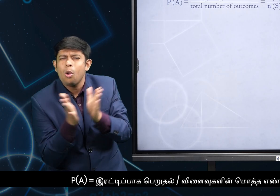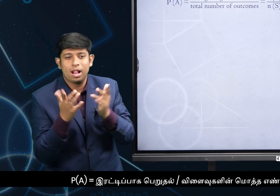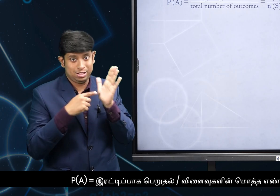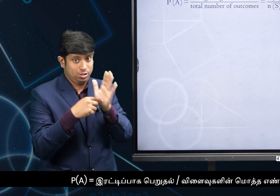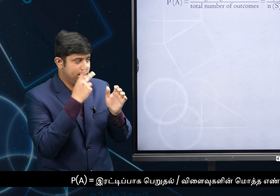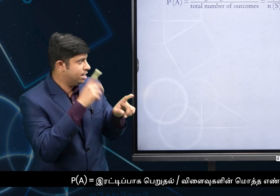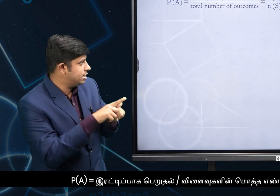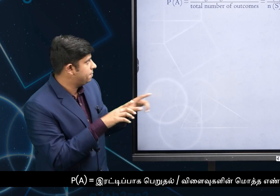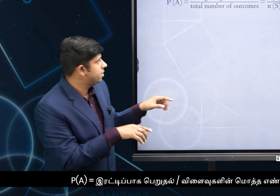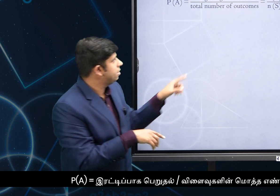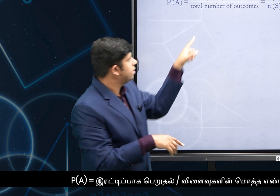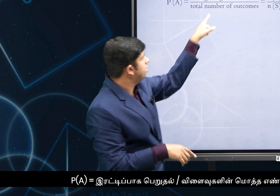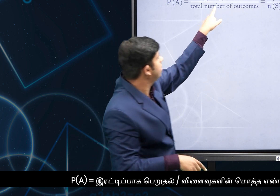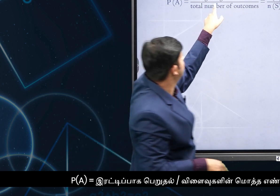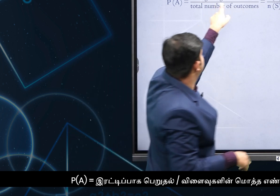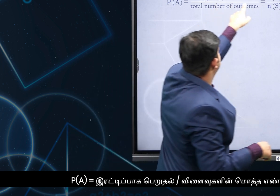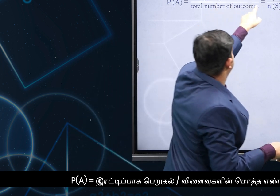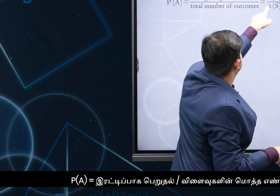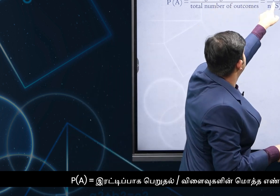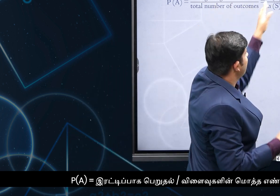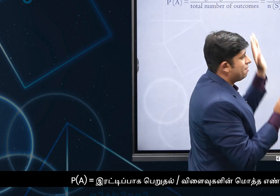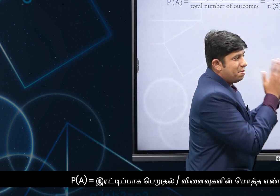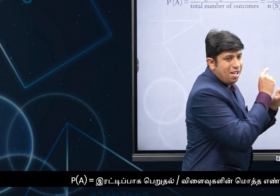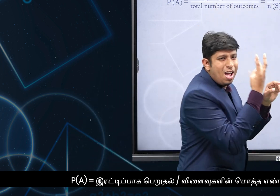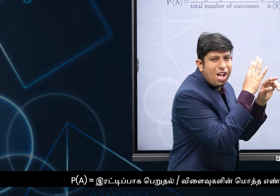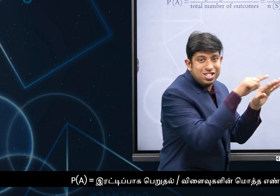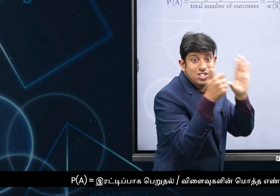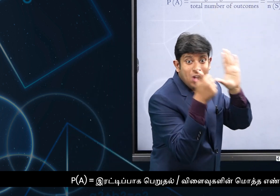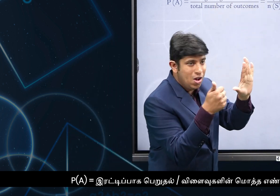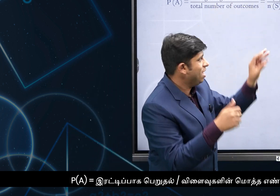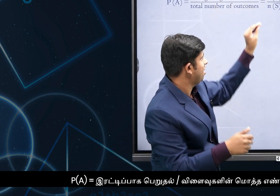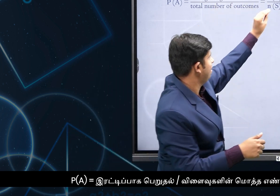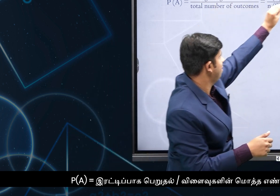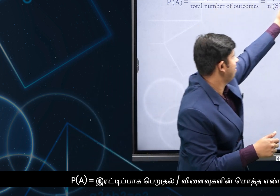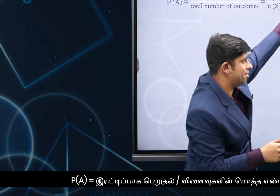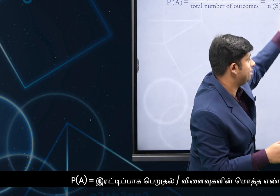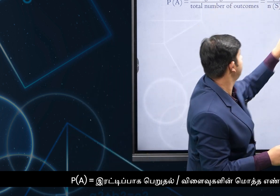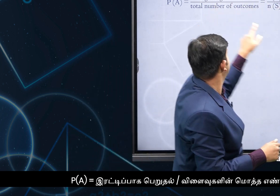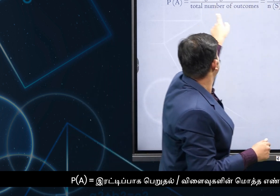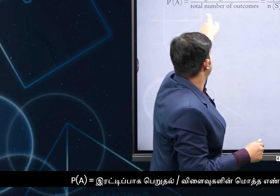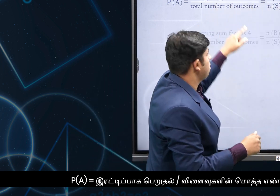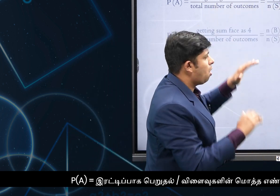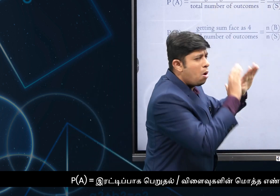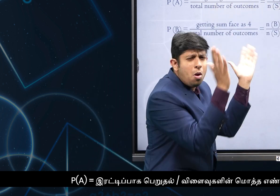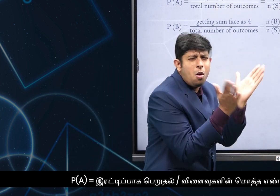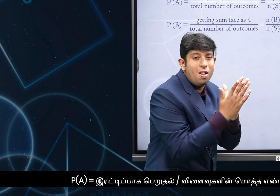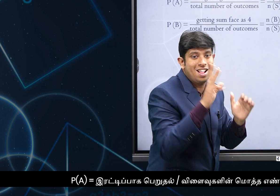ஈடு இரட்டிப்பாக பெறுதல் கீழ்கோடு விளைவுகளின் மொத்த எண்ணிக்கை ஈடு எண் அடைப்புக்குறி ஏ கீழ்கோடு எண்